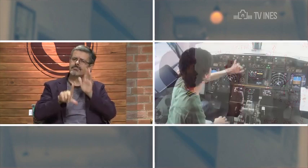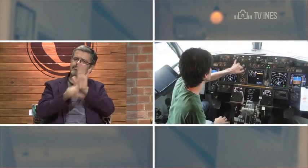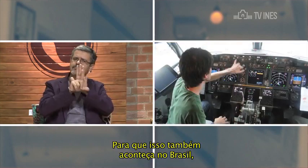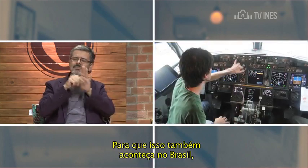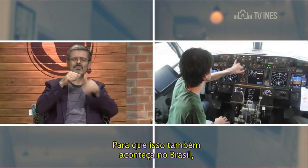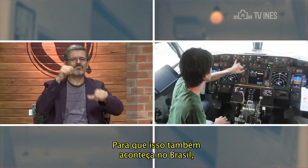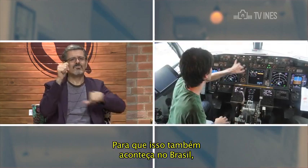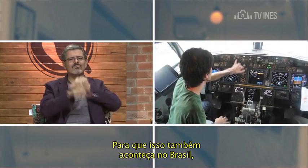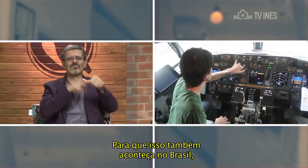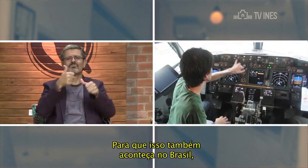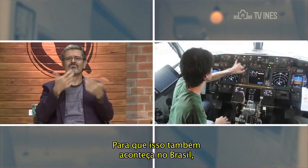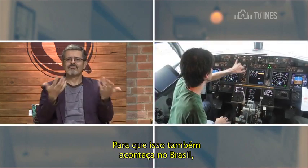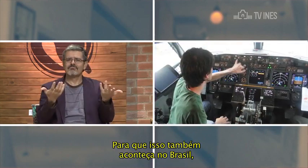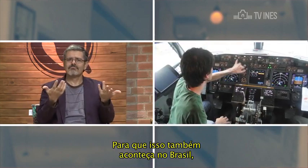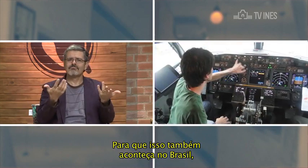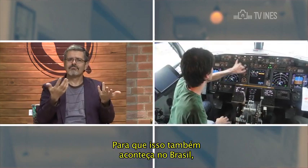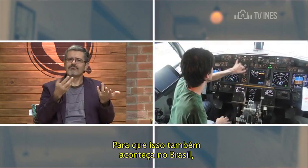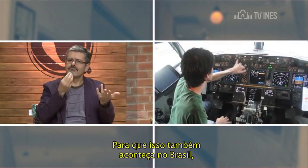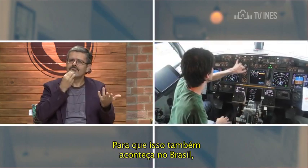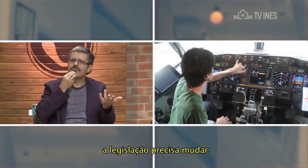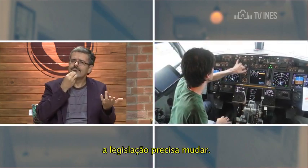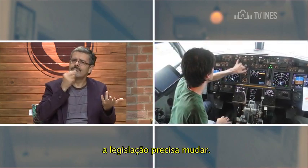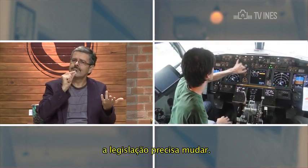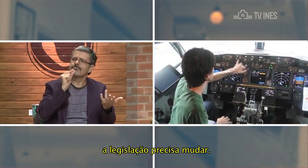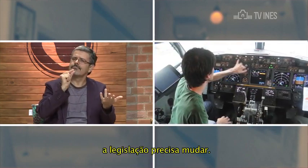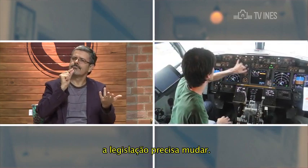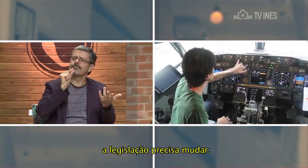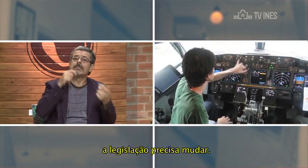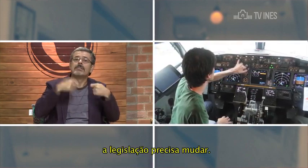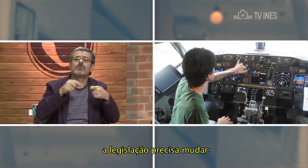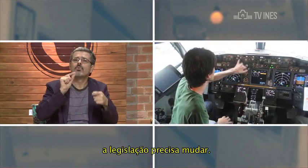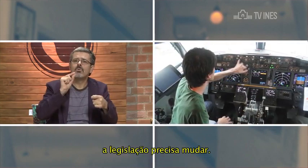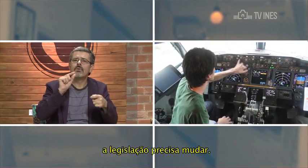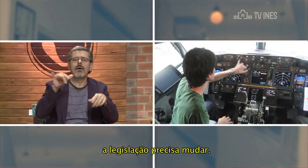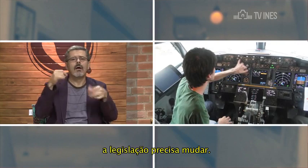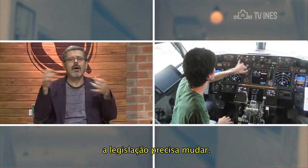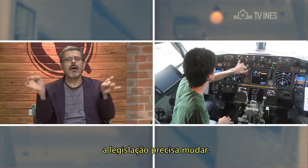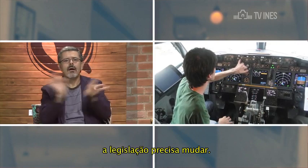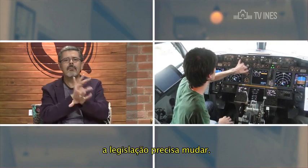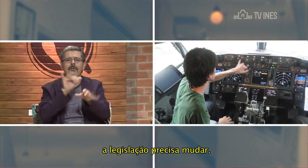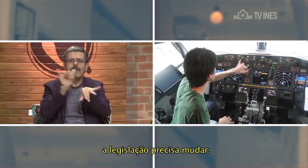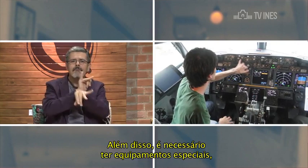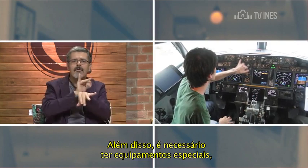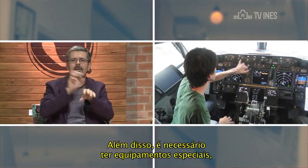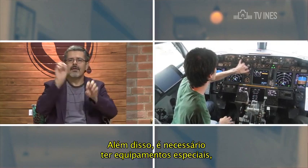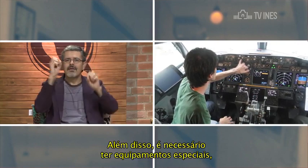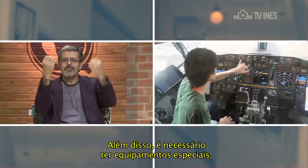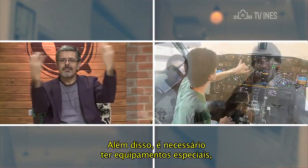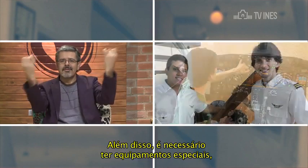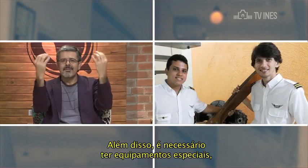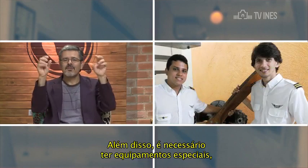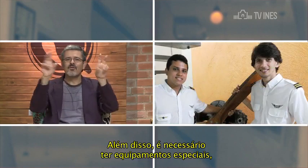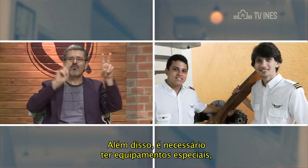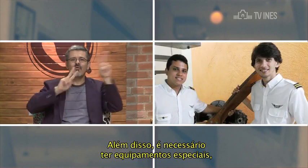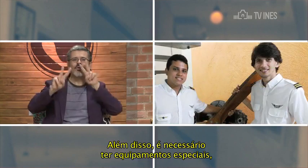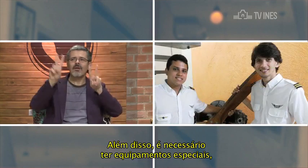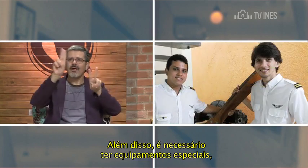e para que isso também aconteça no Brasil a legislação precisa mudar Além disso é necessário ter